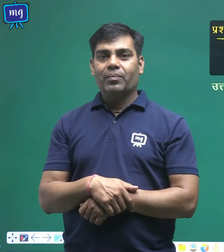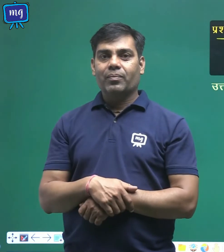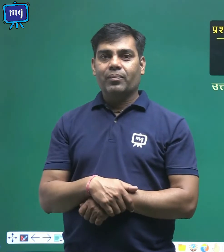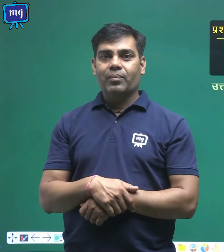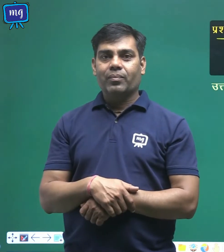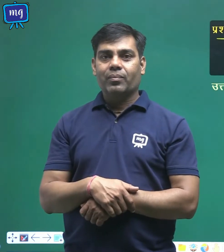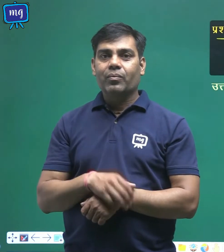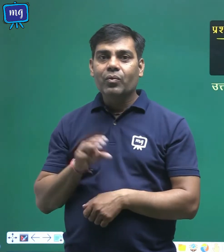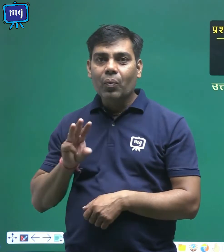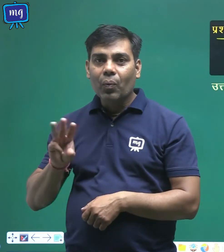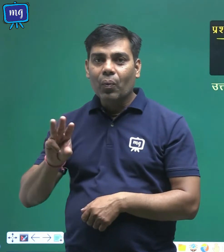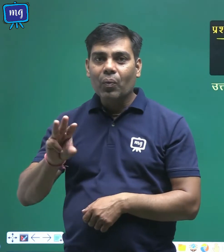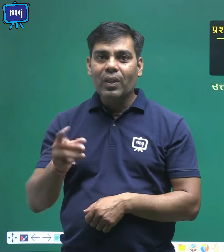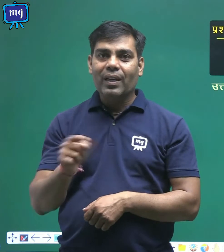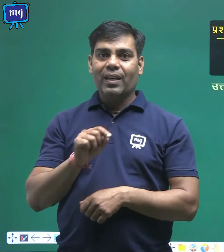ऊंदरे ने